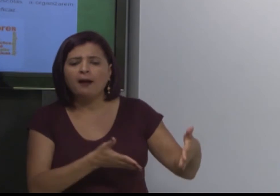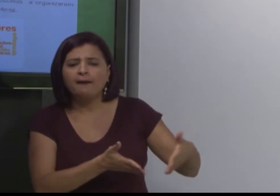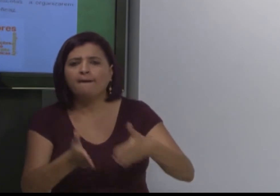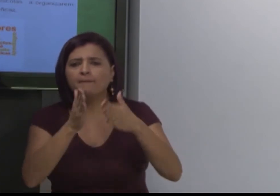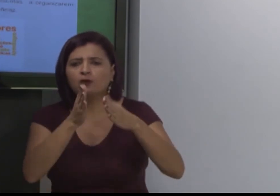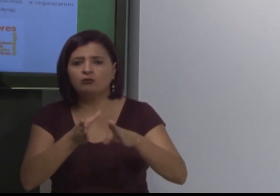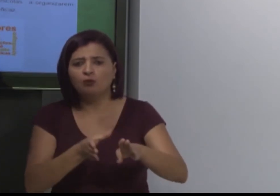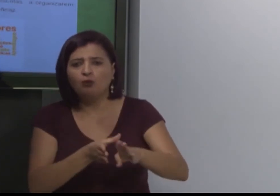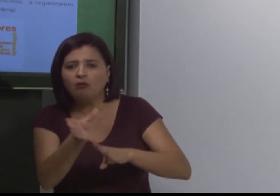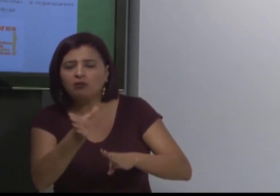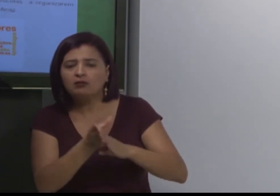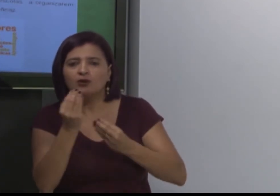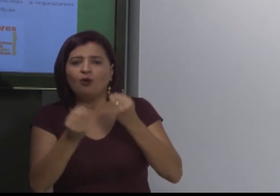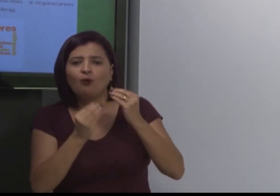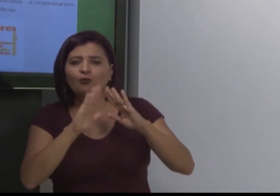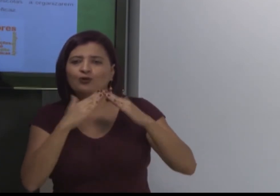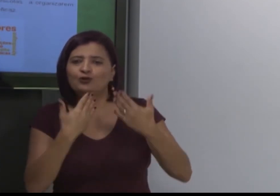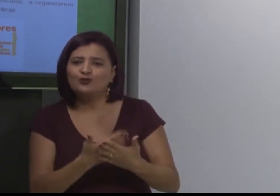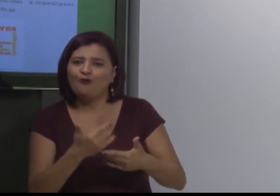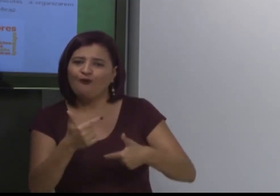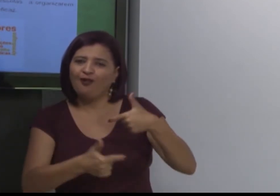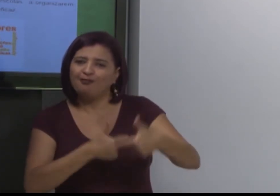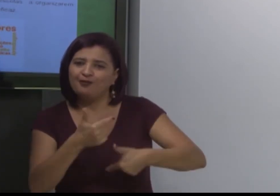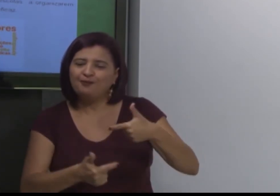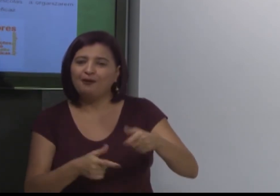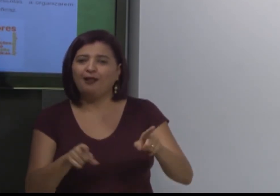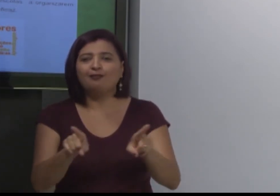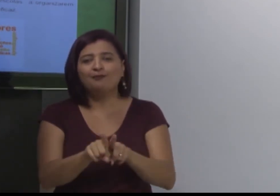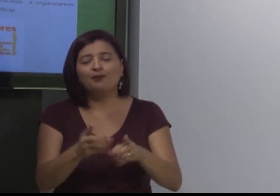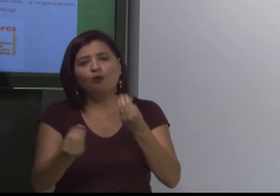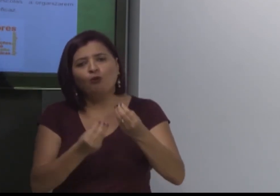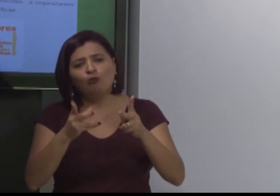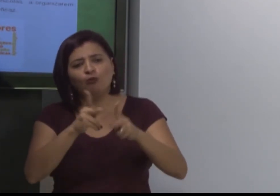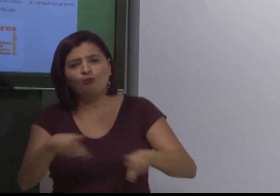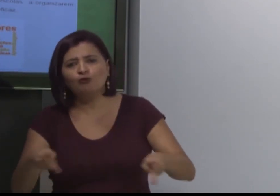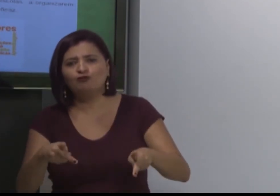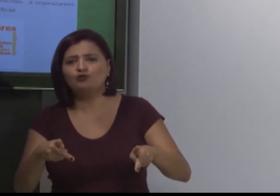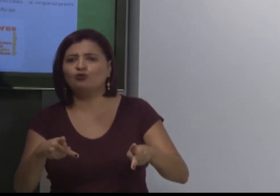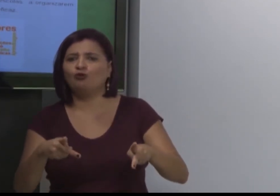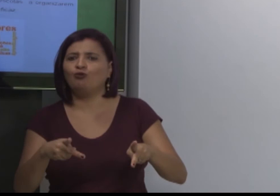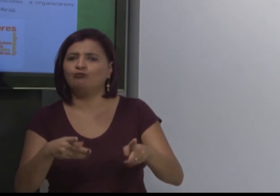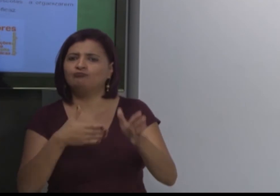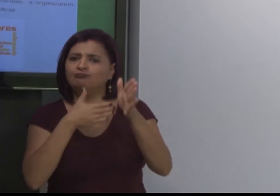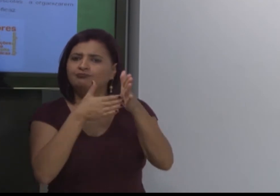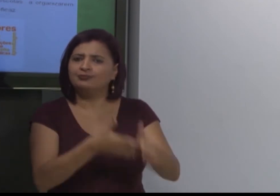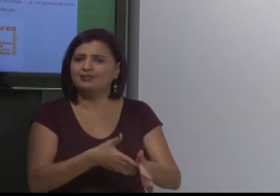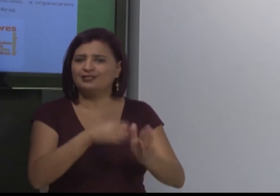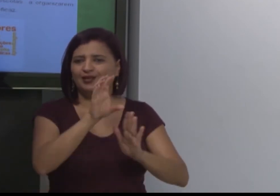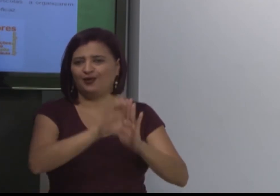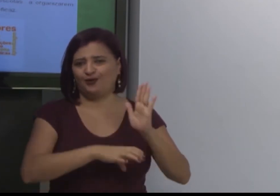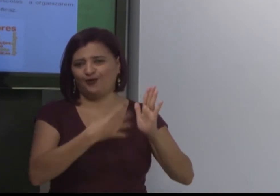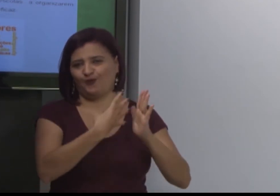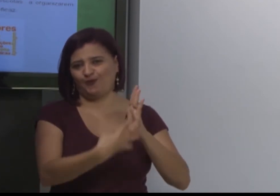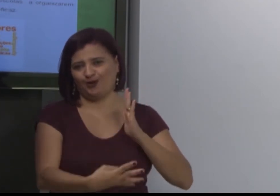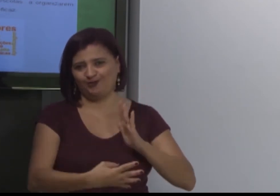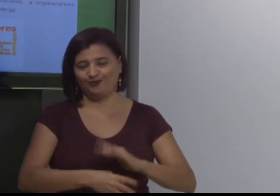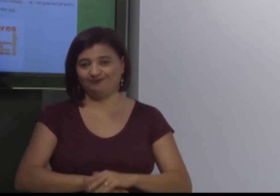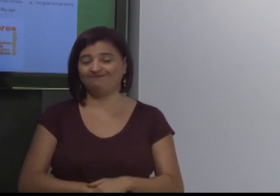consta ali o caminho, as orientações do trabalho a ser desenvolvido na escola pelo professor. Por isso deve-se